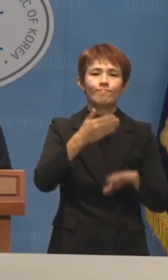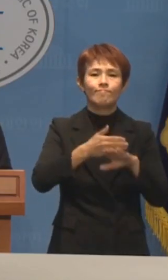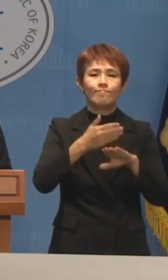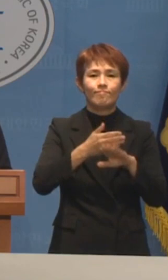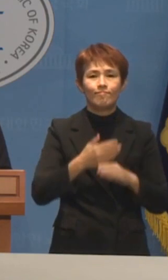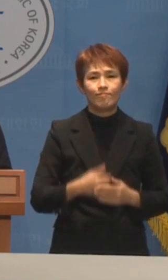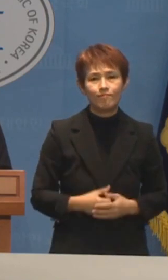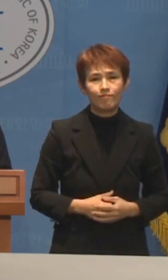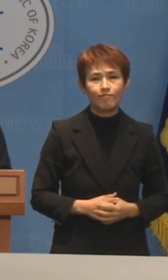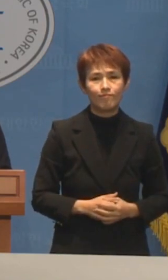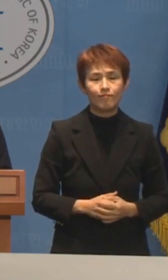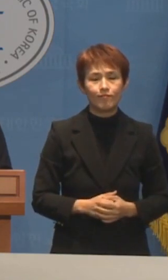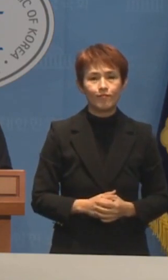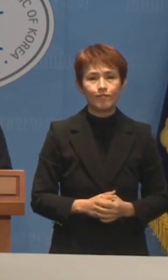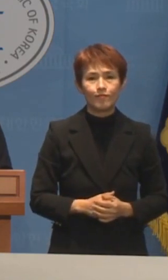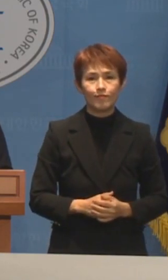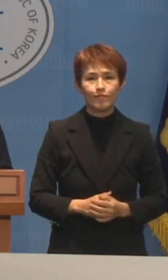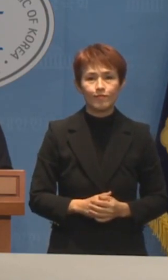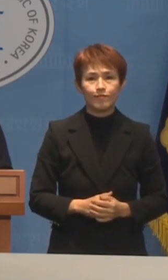감사드립니다.